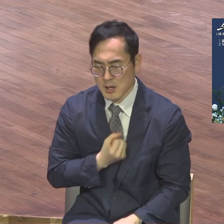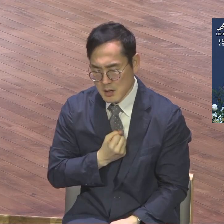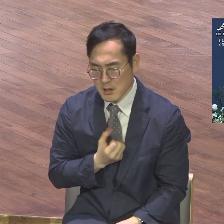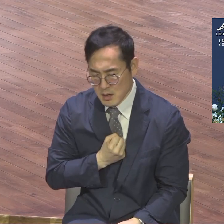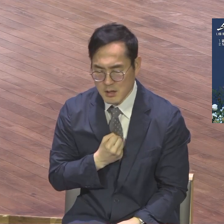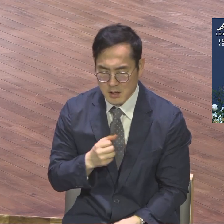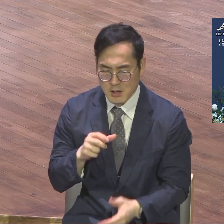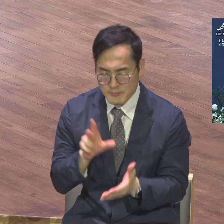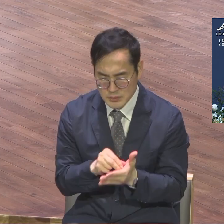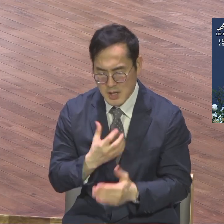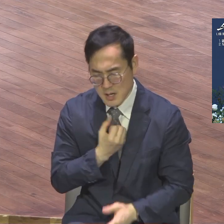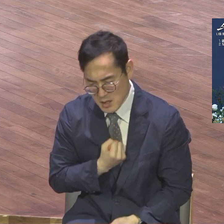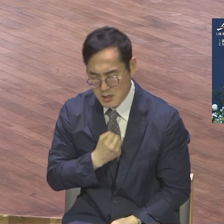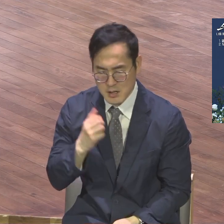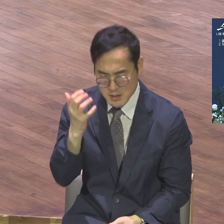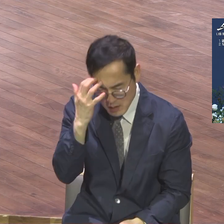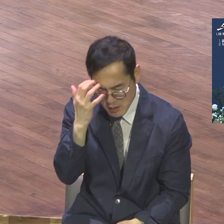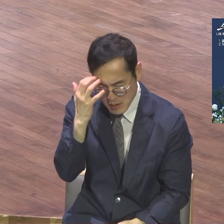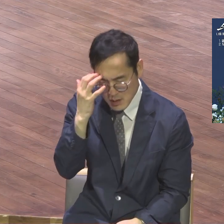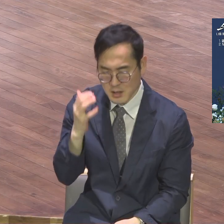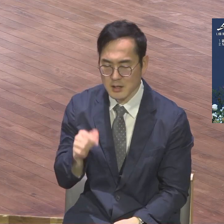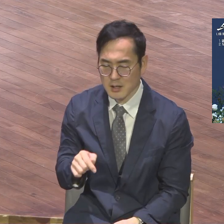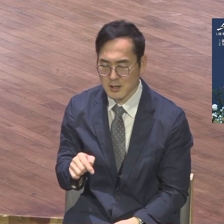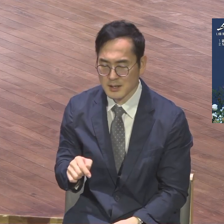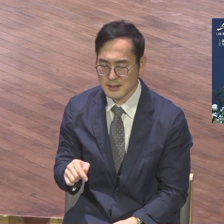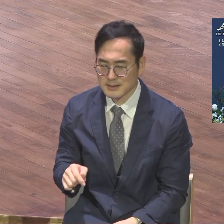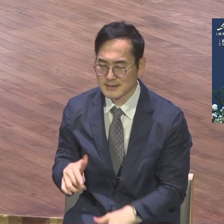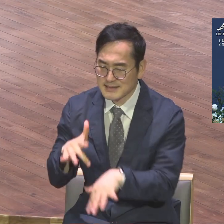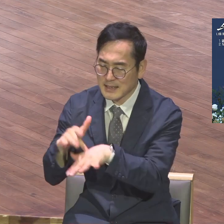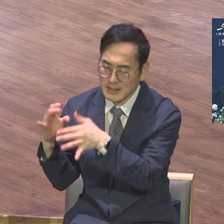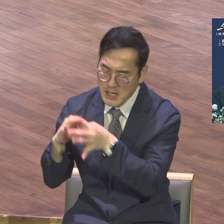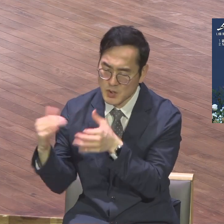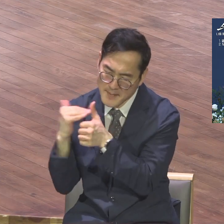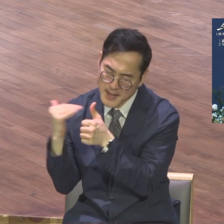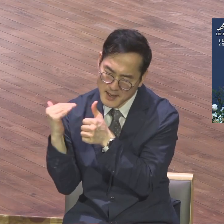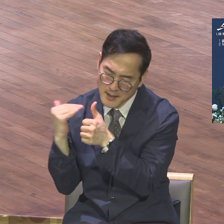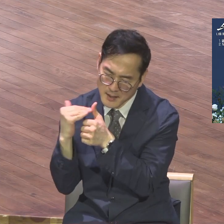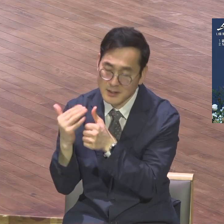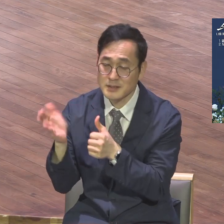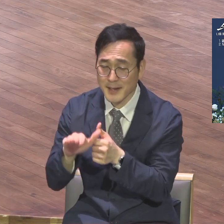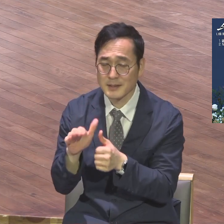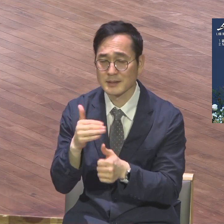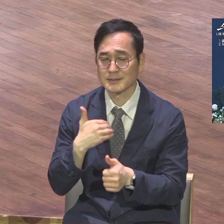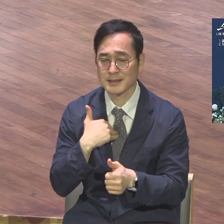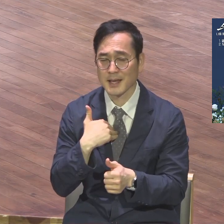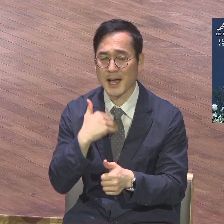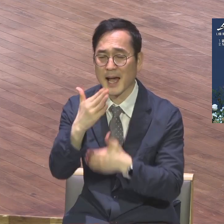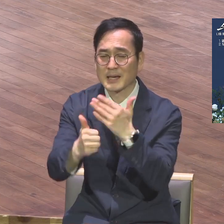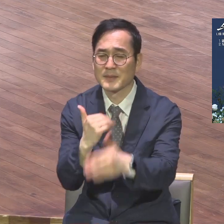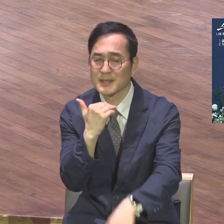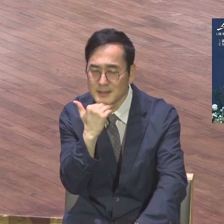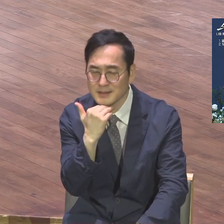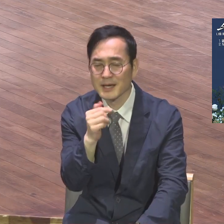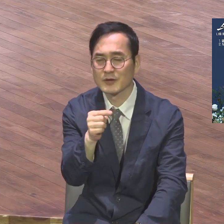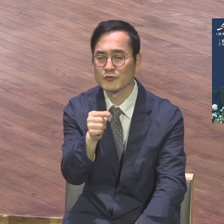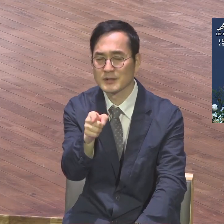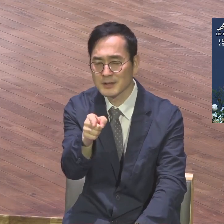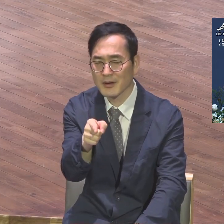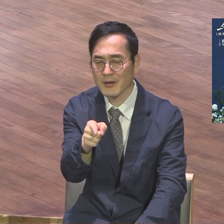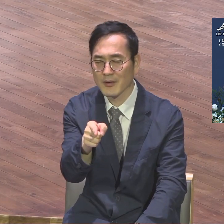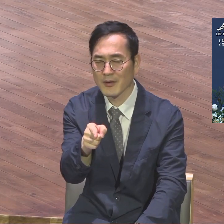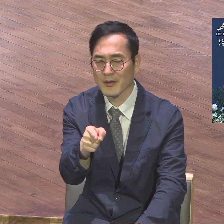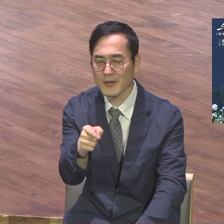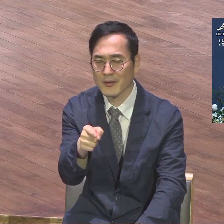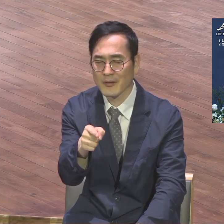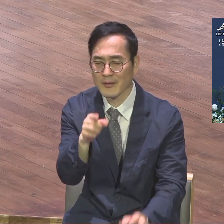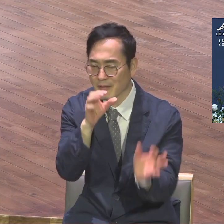일들 많이 끊임없이 사단이 가라지를 뿌리지만은 나를 향하신 하나님의 기대를 놓치지 말고 오늘도